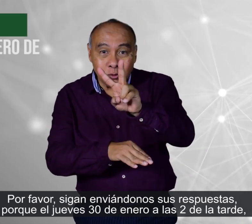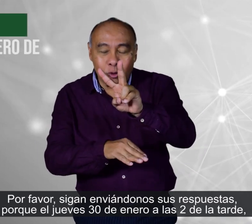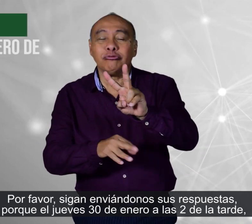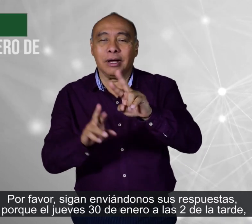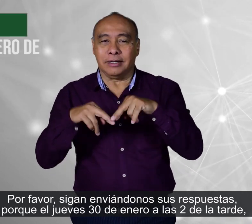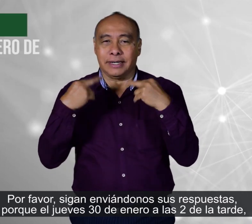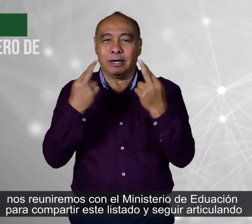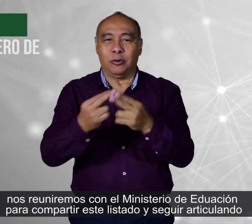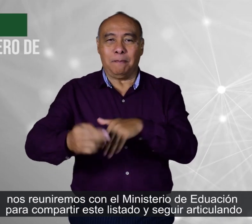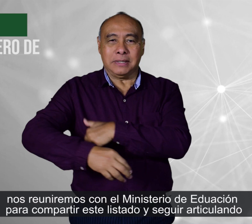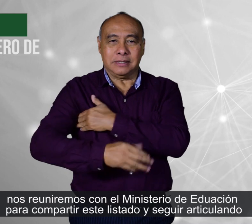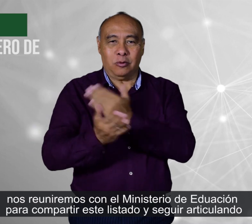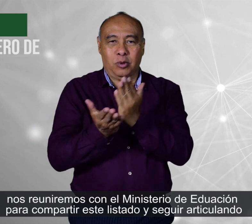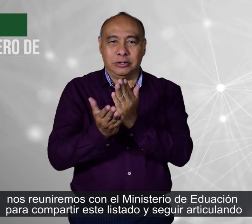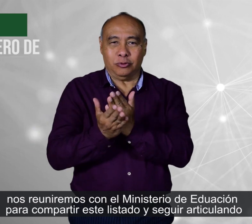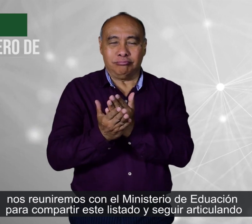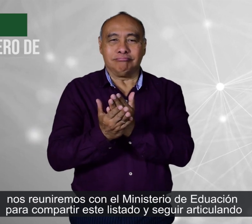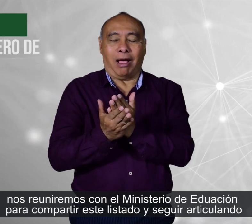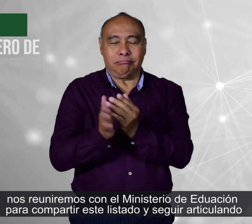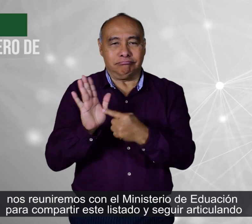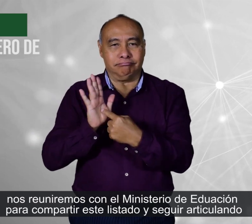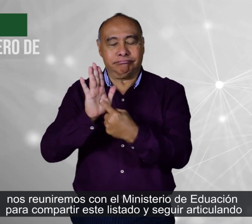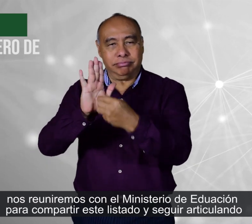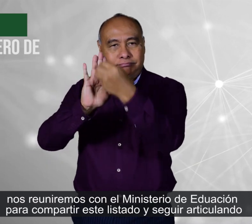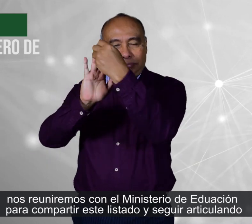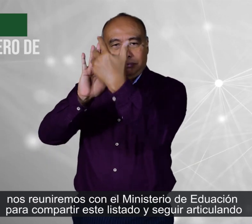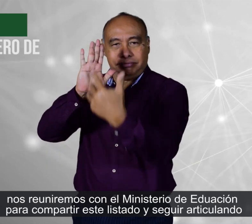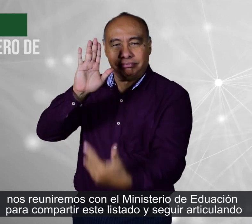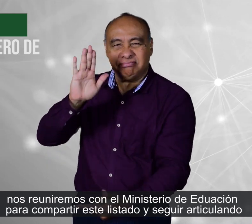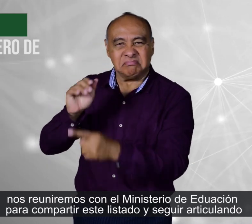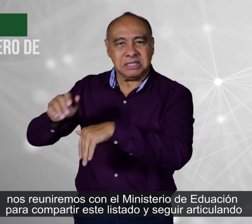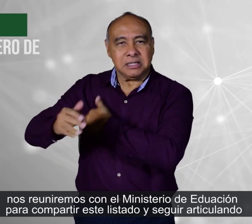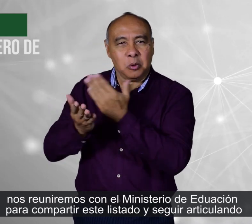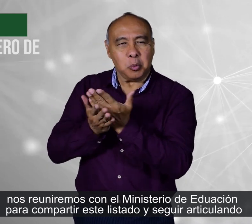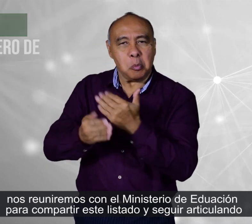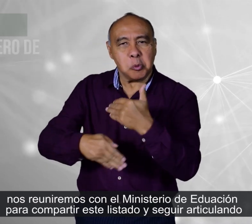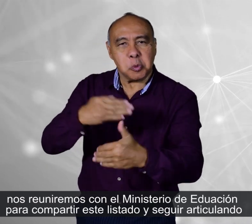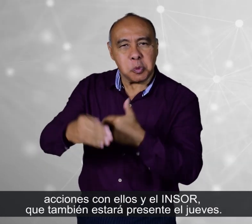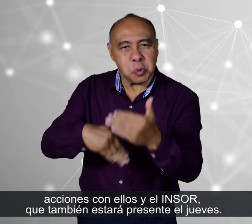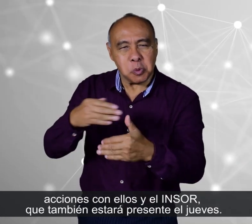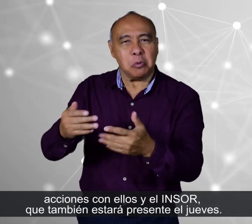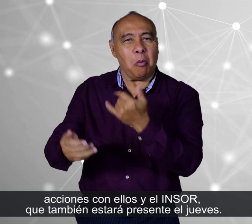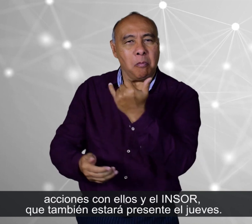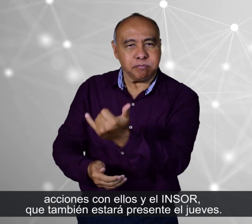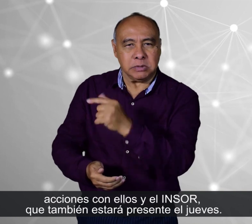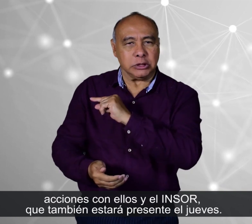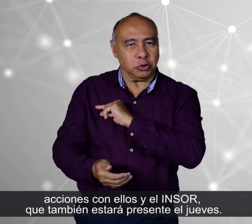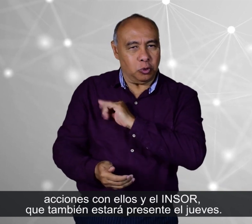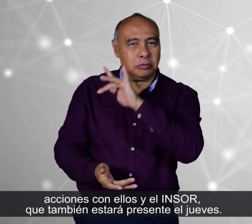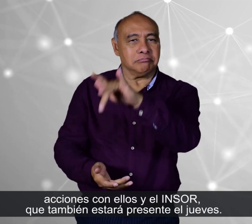enero a las 2 de la tarde nos reuniremos con el Ministerio de Educación para compartir este listado y seguir articulando acciones con ellos y